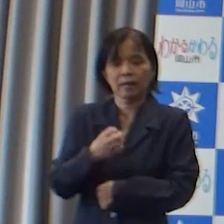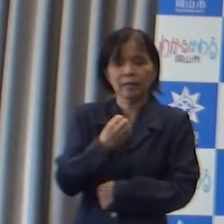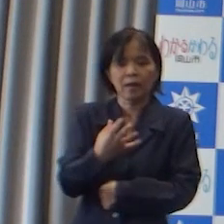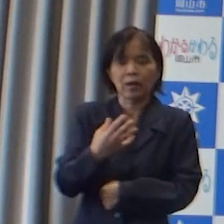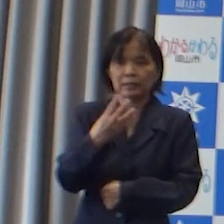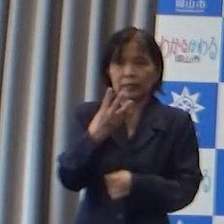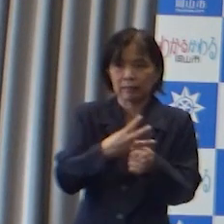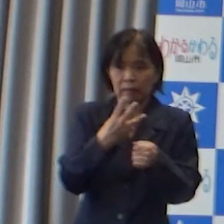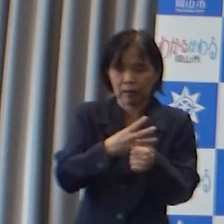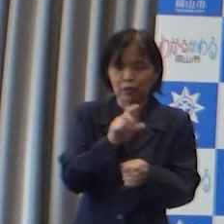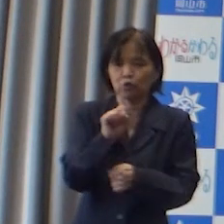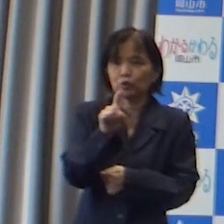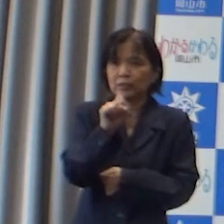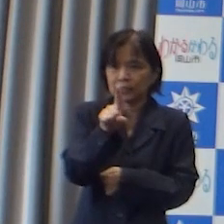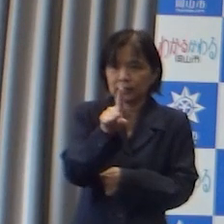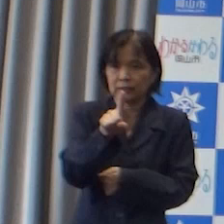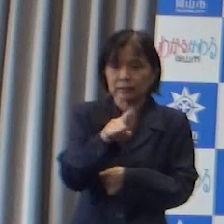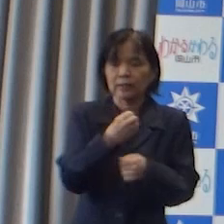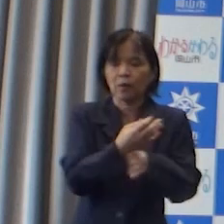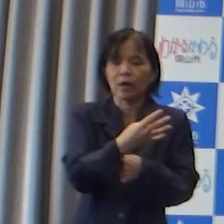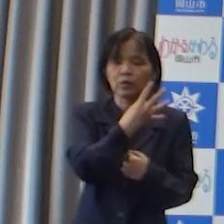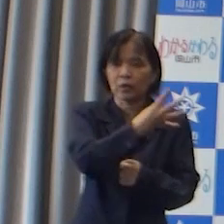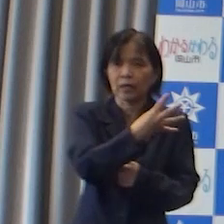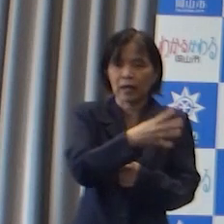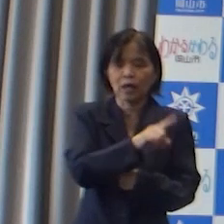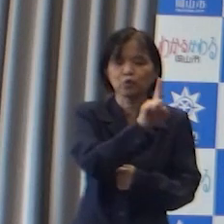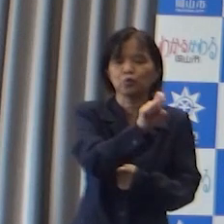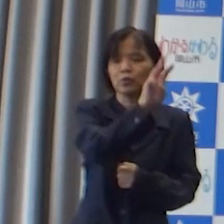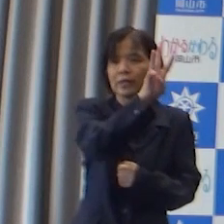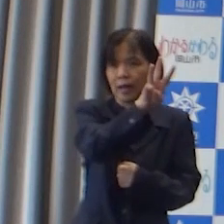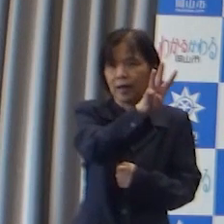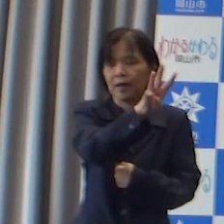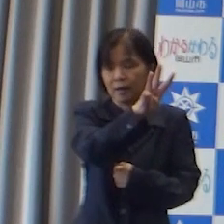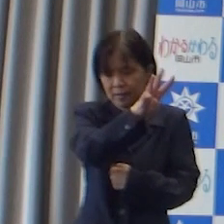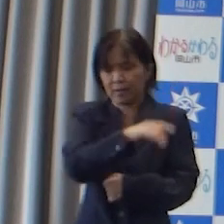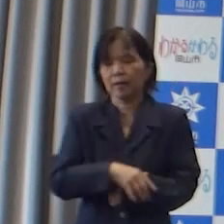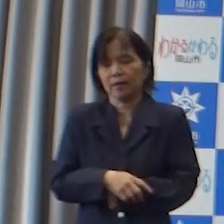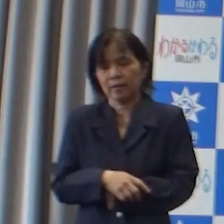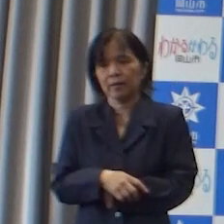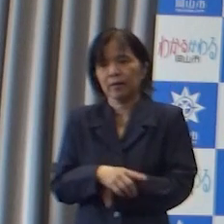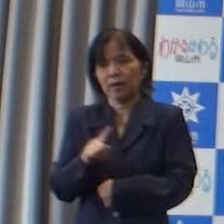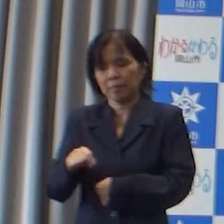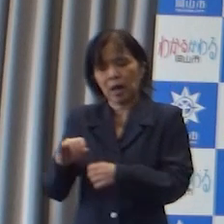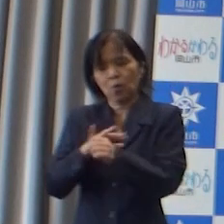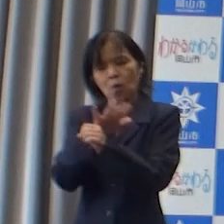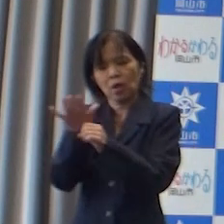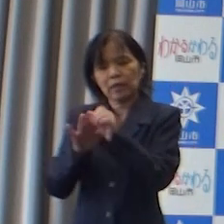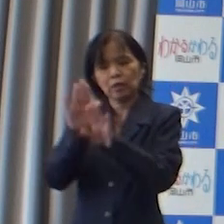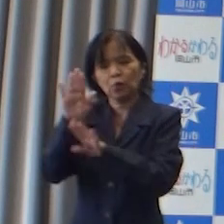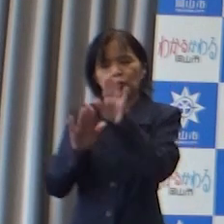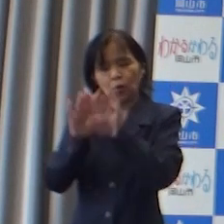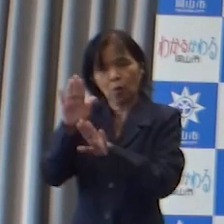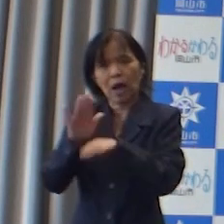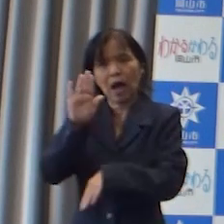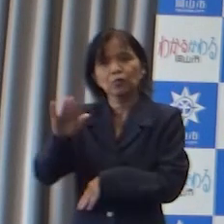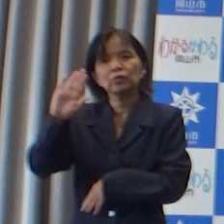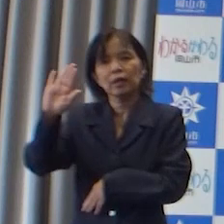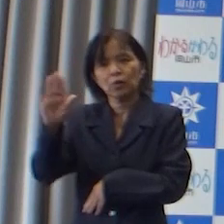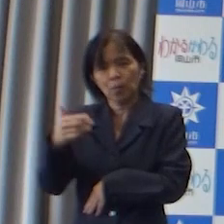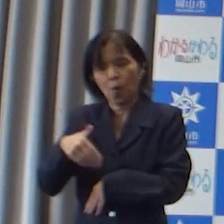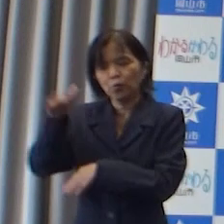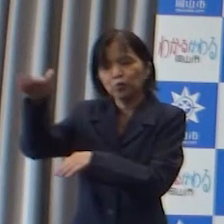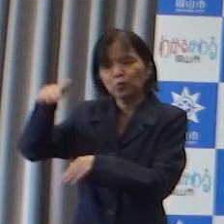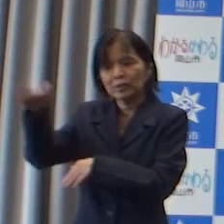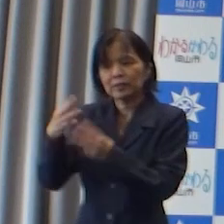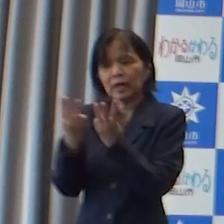令和3年度で11件、令和4年度が13件となっており、まあ、コロナ禍においても着実に増加